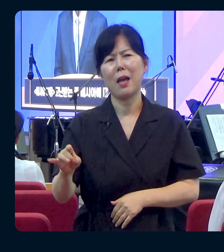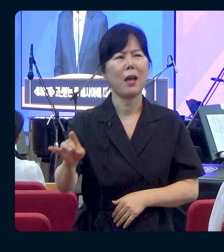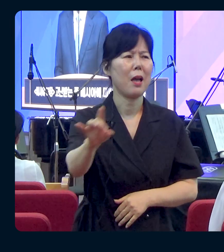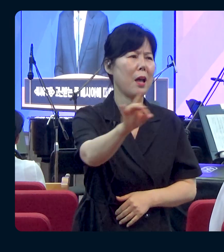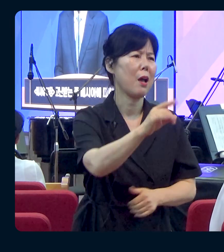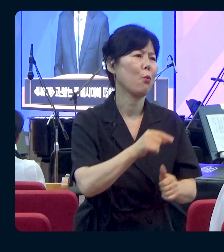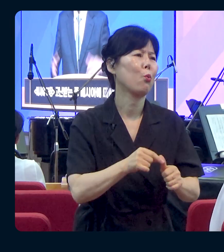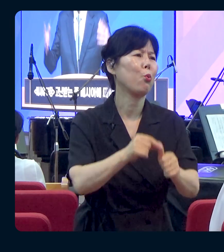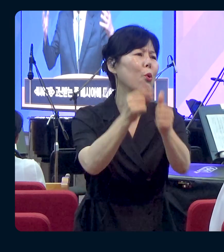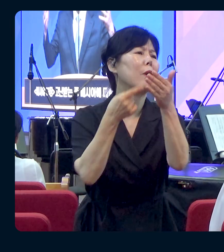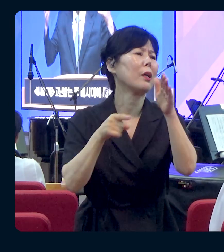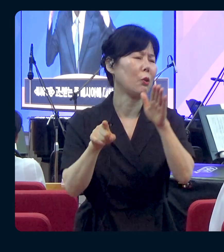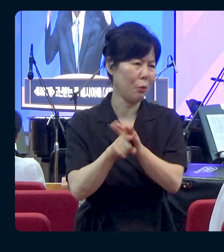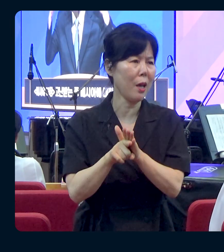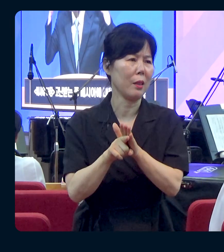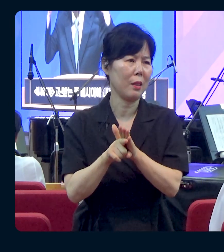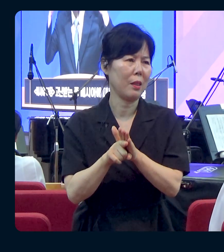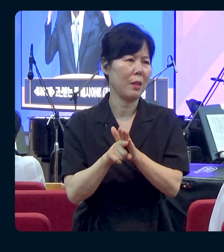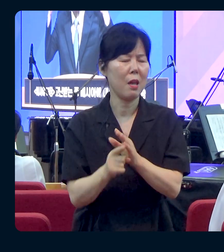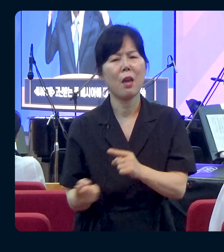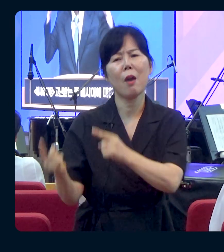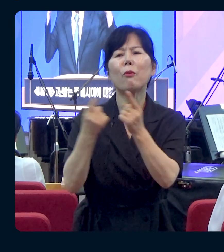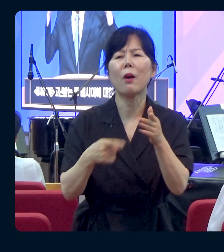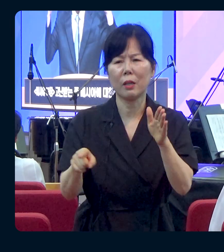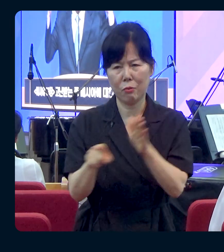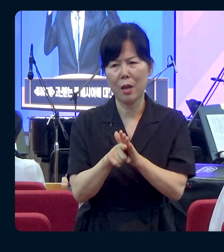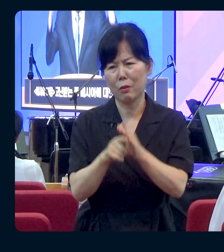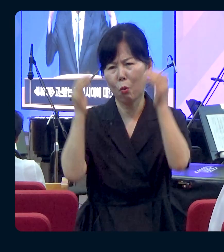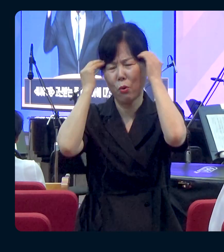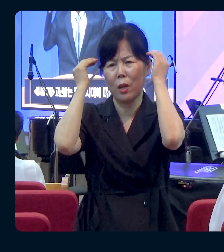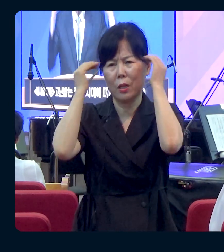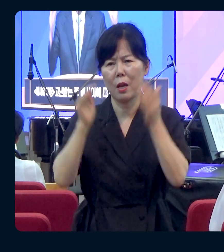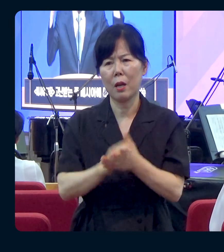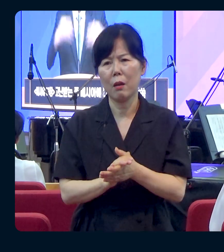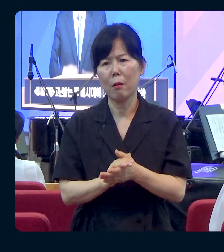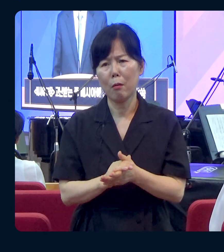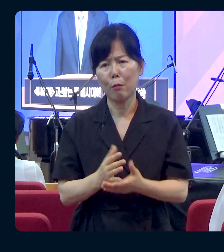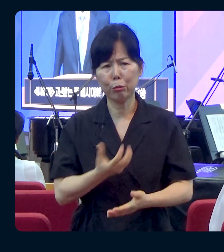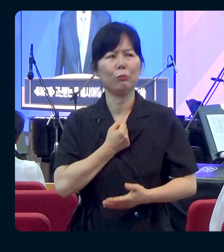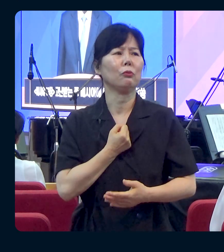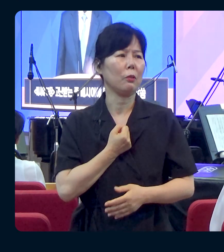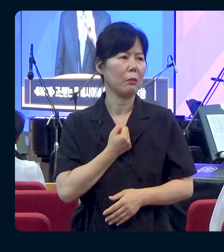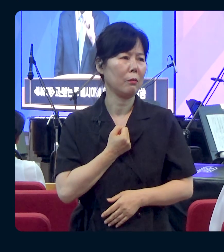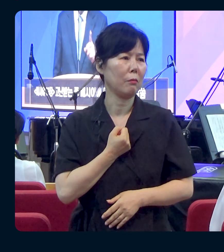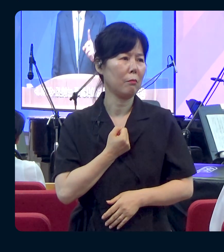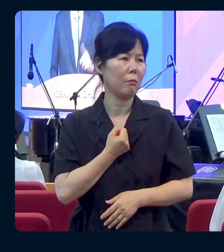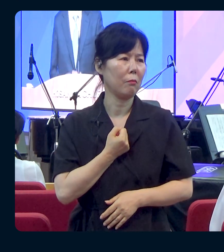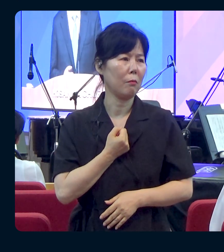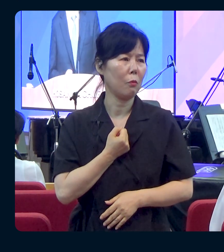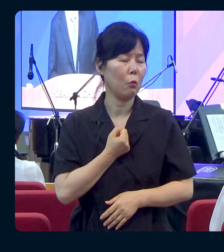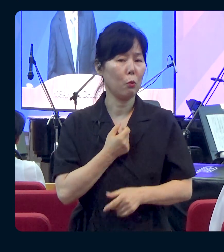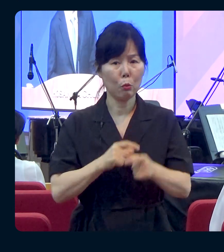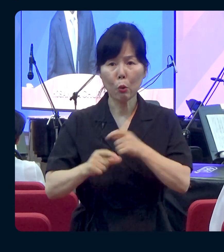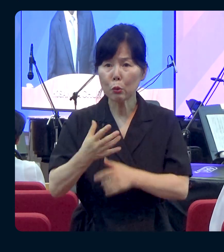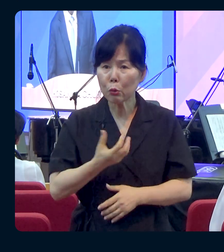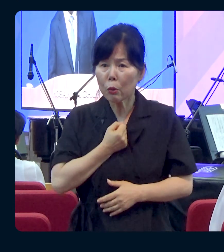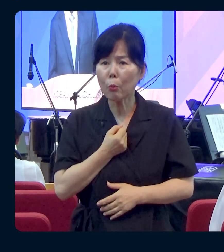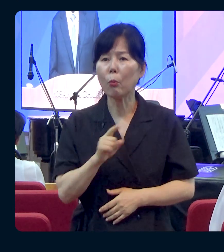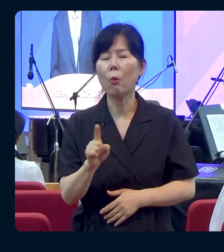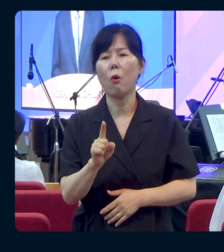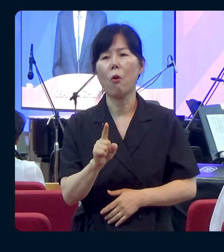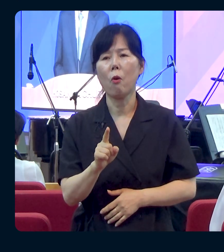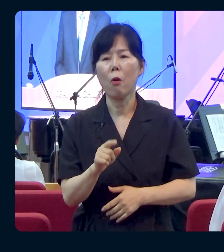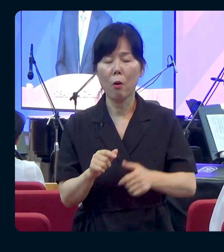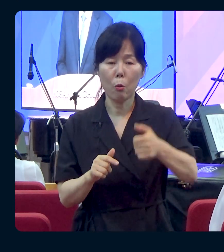대속의 역사다라고 말하면서 우리한테 충격을 주는 그 말씀이 바로 이사야 53장입니다. 더 충격적인 것은